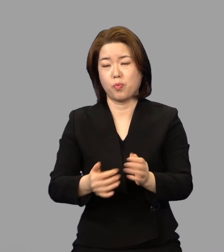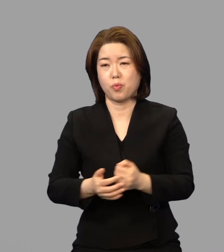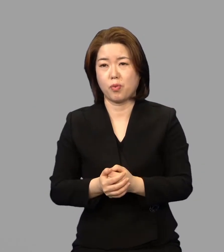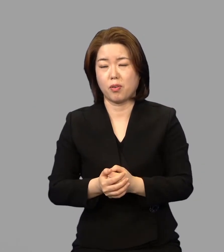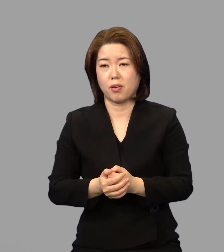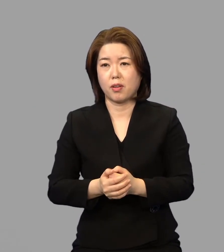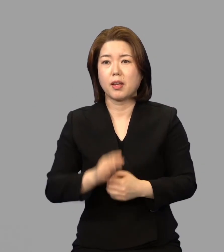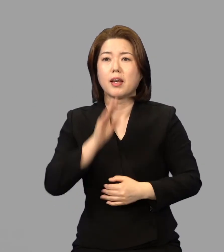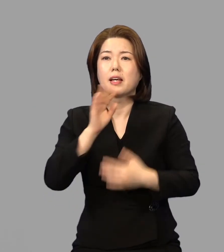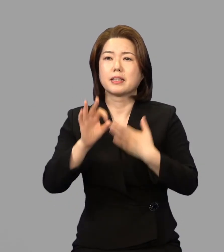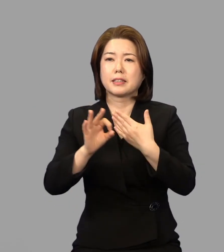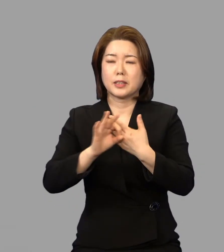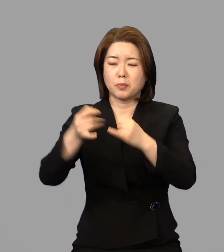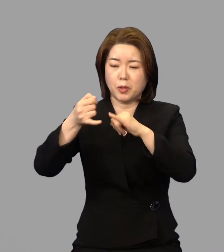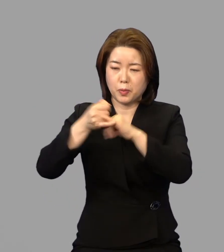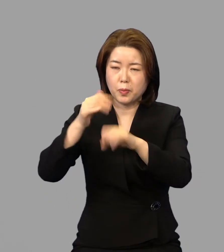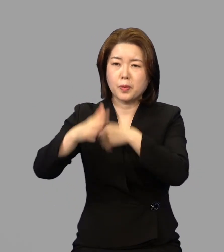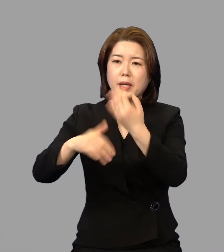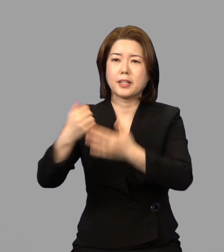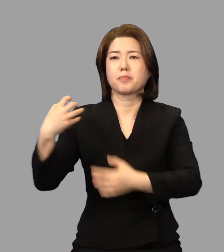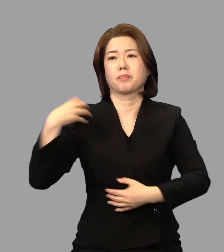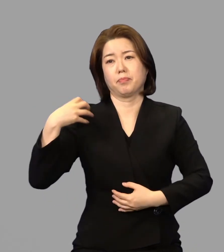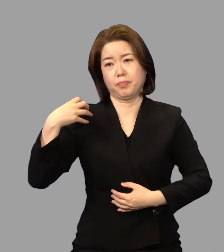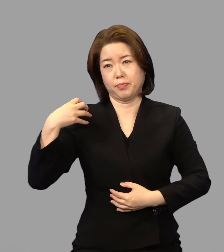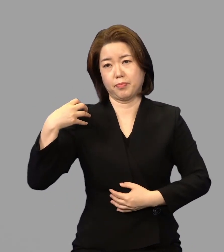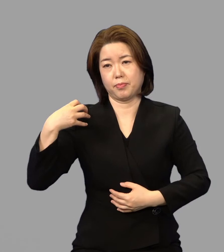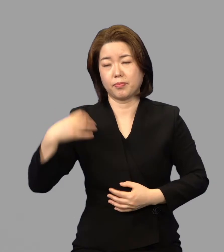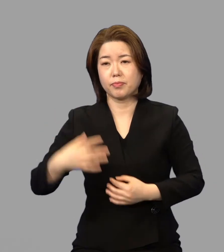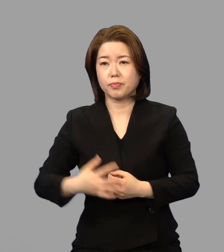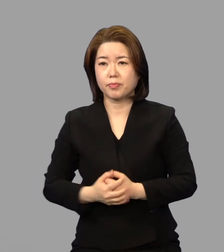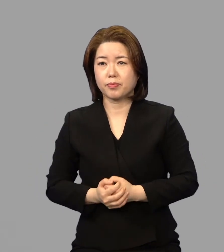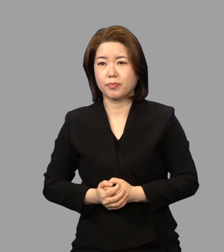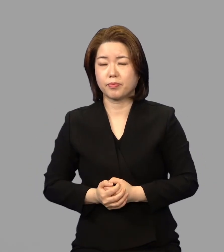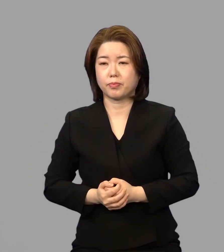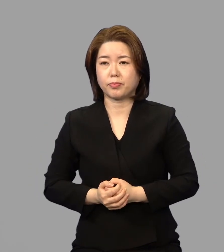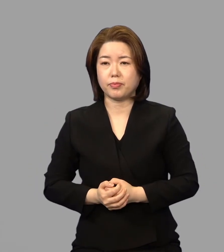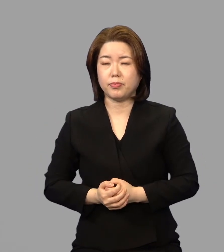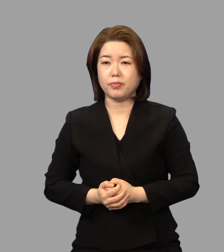그러면 반드시 하나님이 책임지시겠다는 거예요.